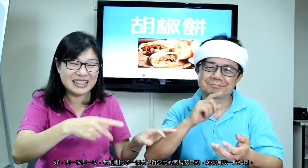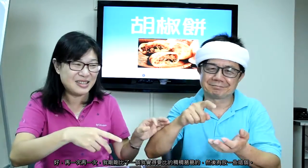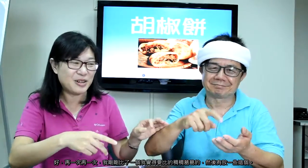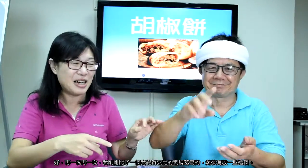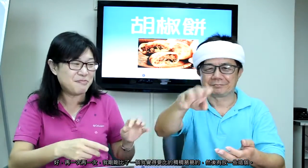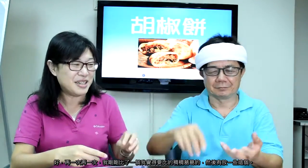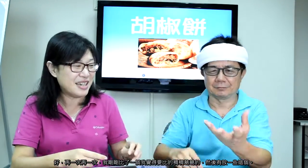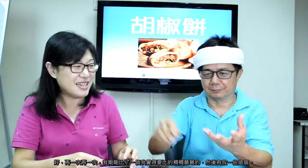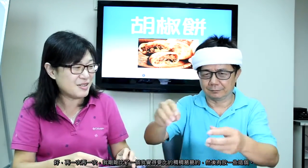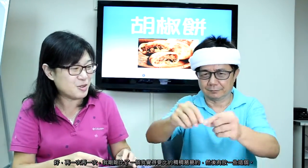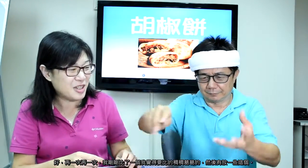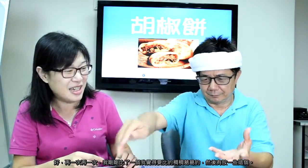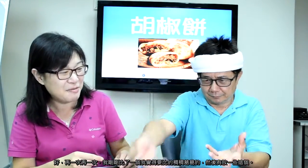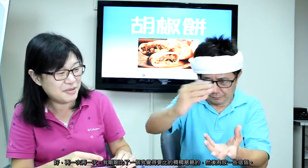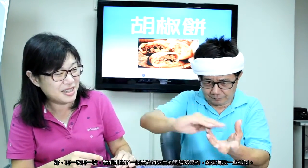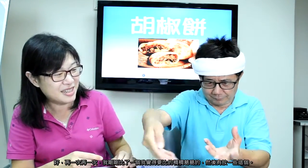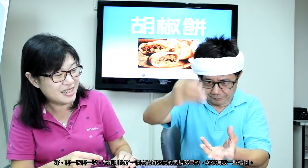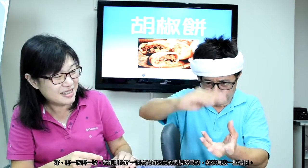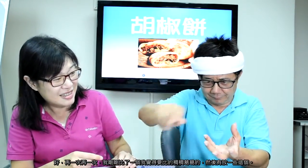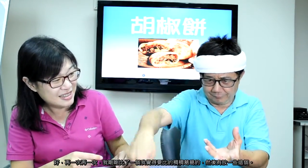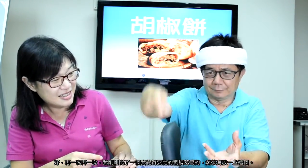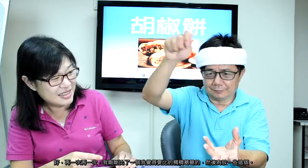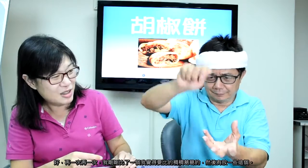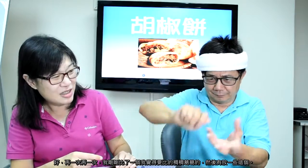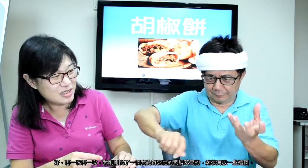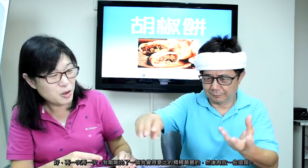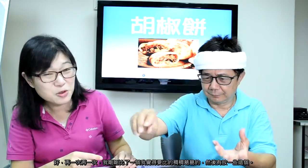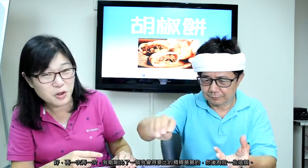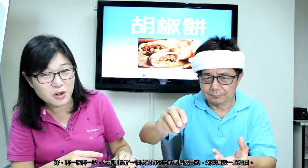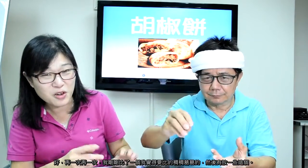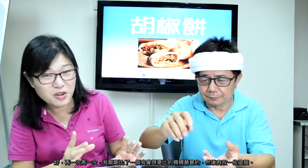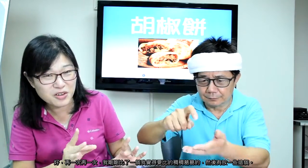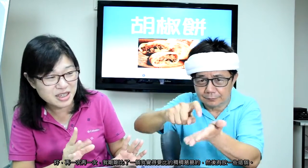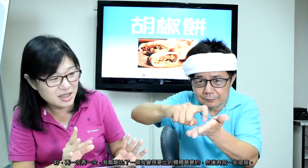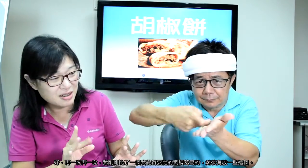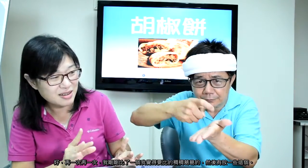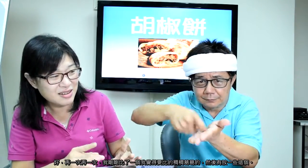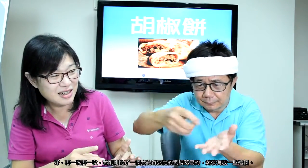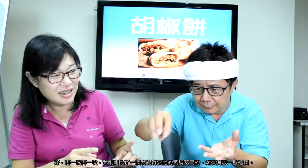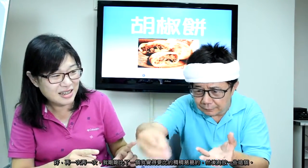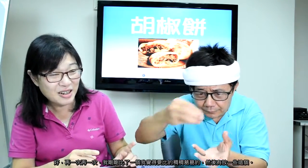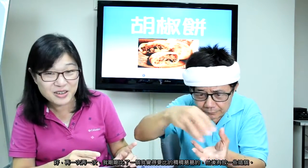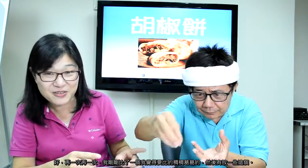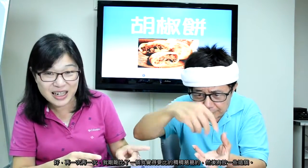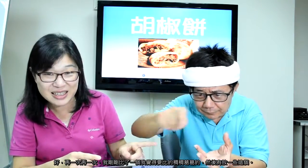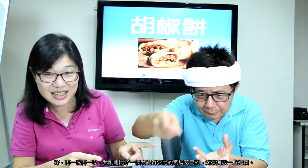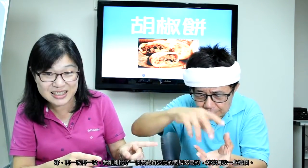再一次，我刚比了一个，我觉得要比的稠稠勾勾的哈，然后有放一些这